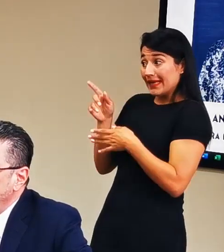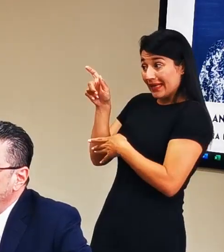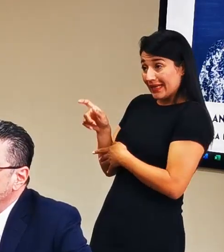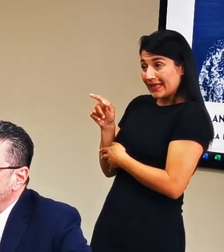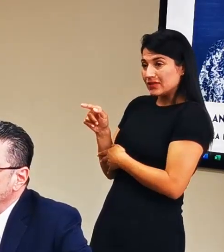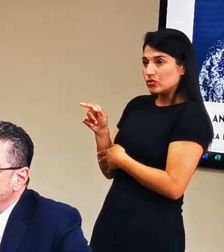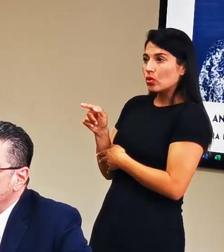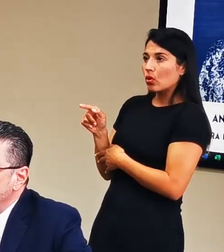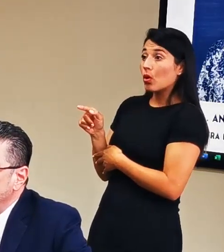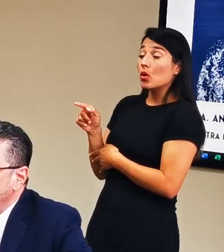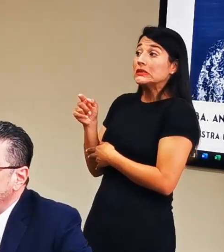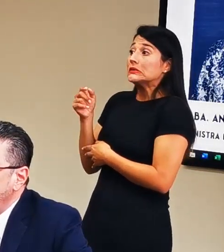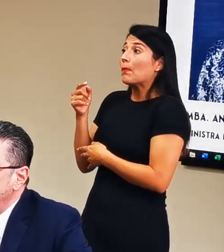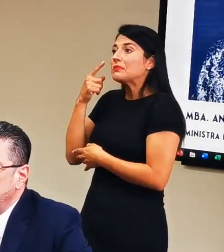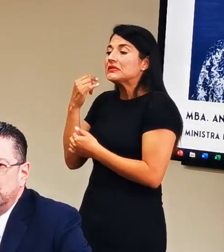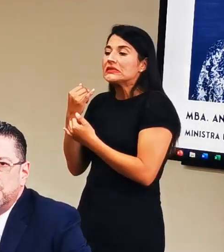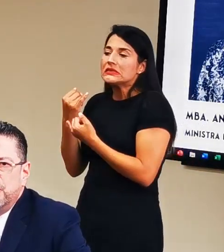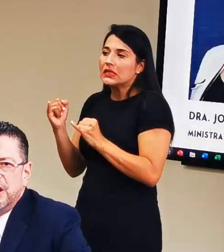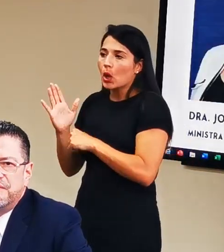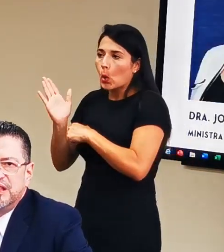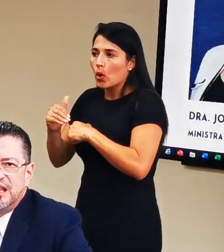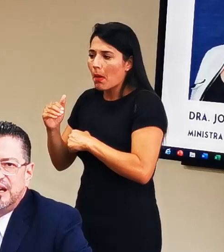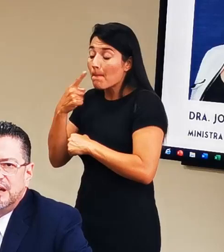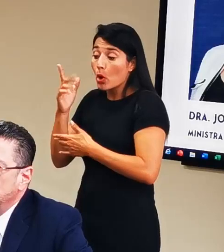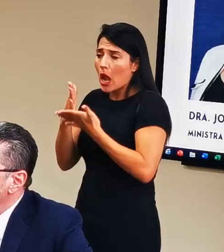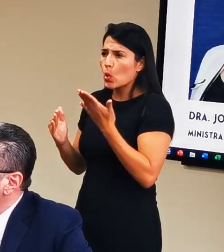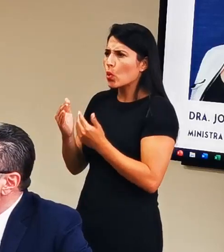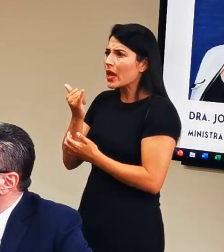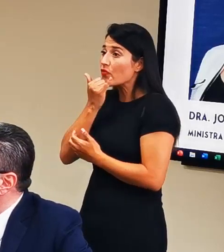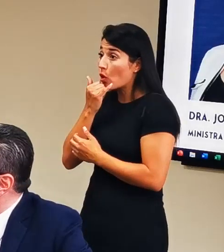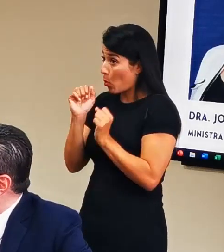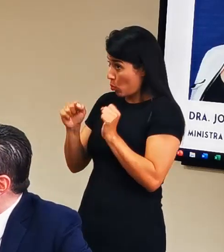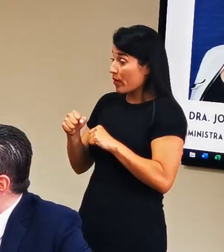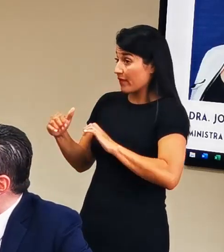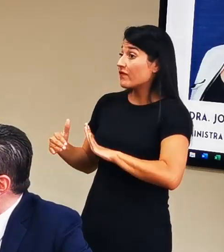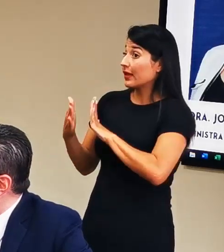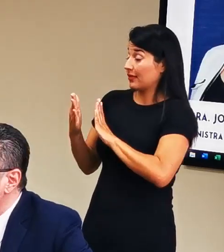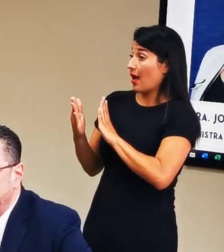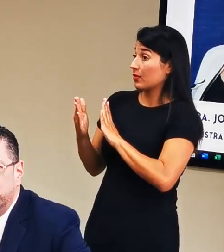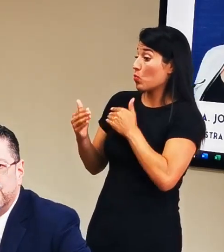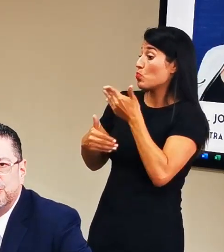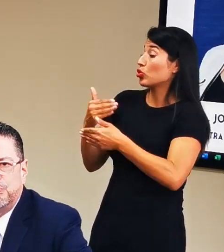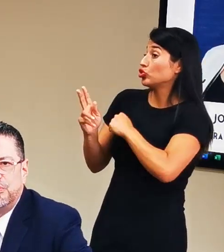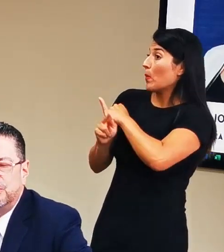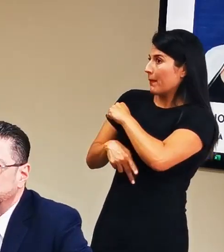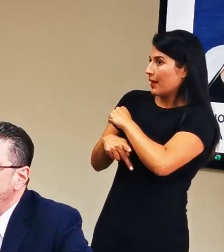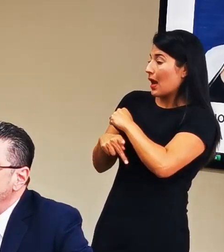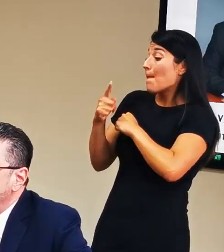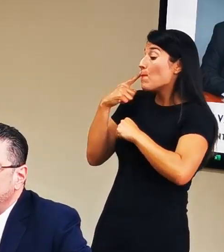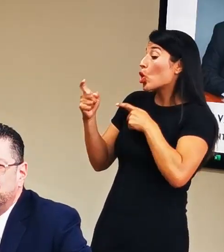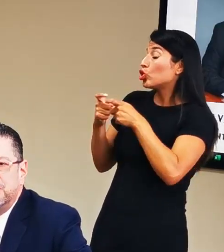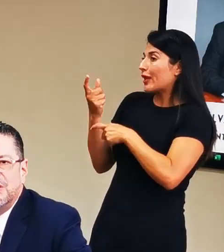sin dolo, por un error de un subalterno, podría enfrentar consecuencias penales en el manejo de los recursos